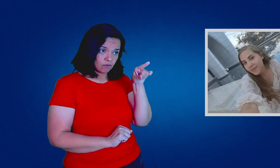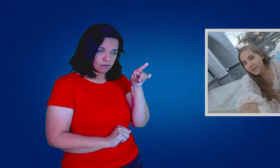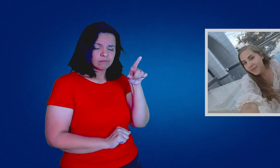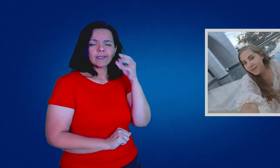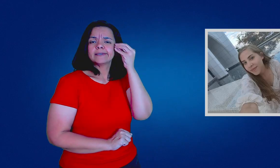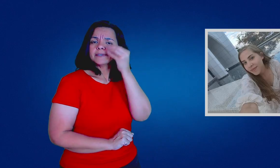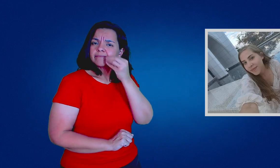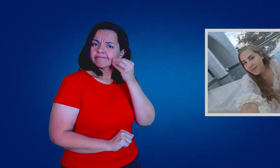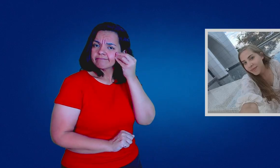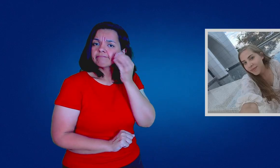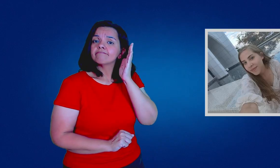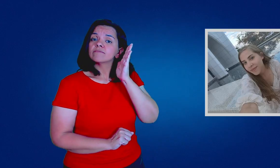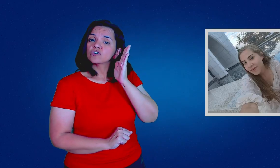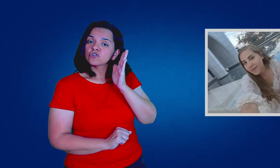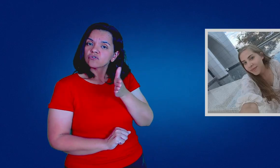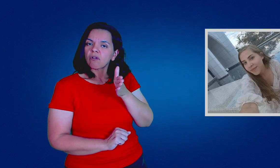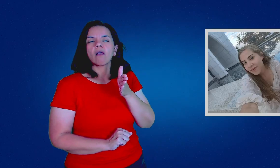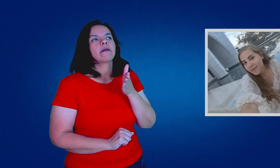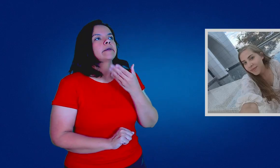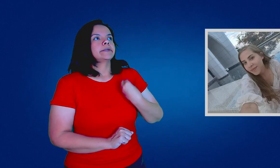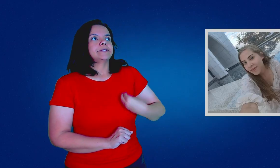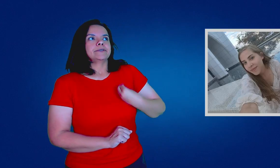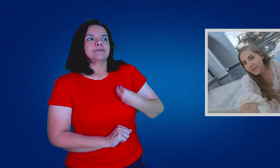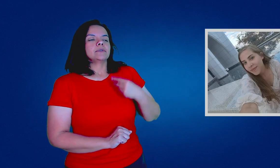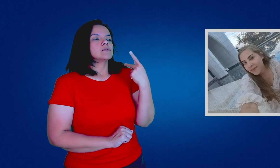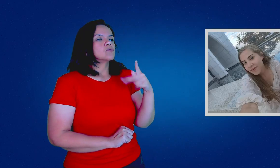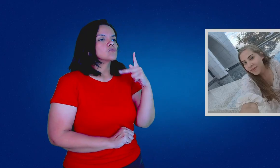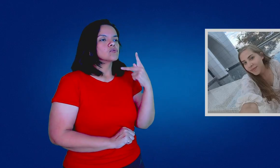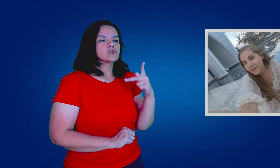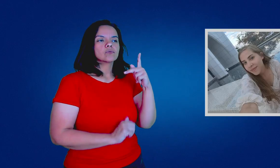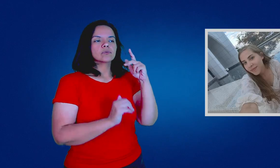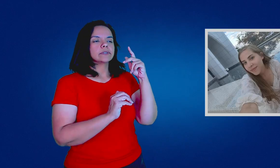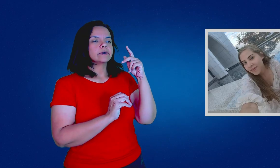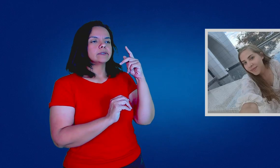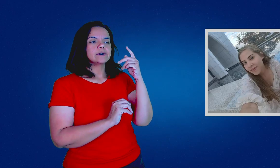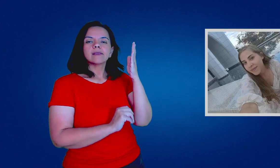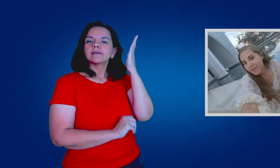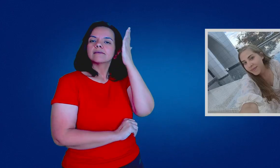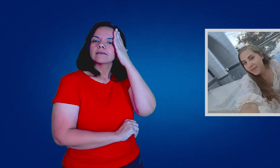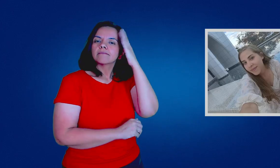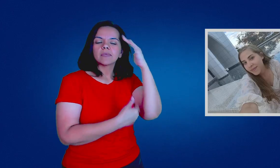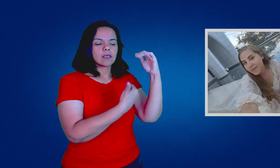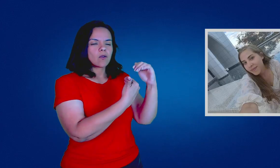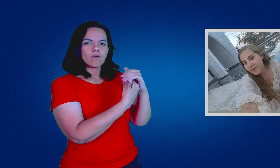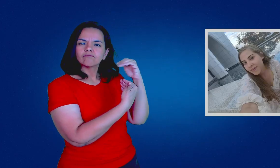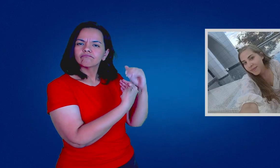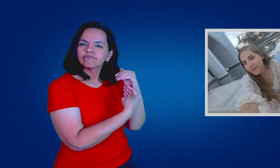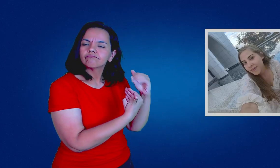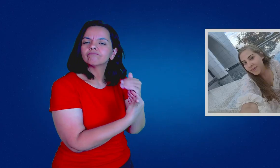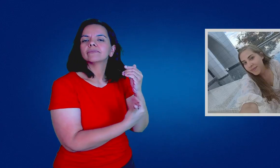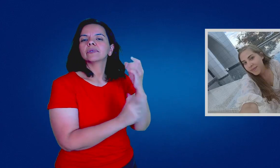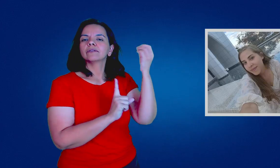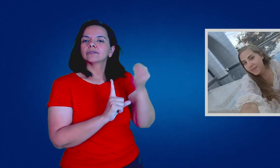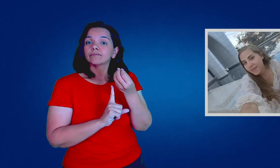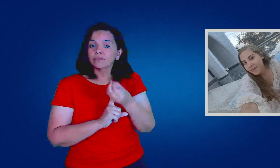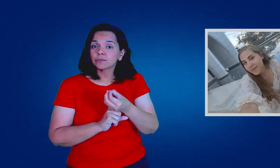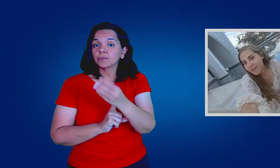Sara, você tem alguma experiência na sua vida que